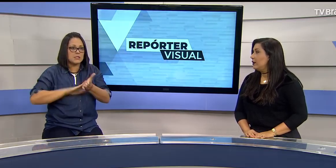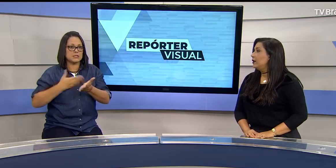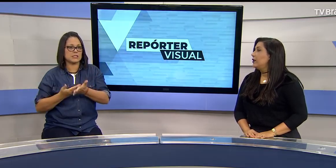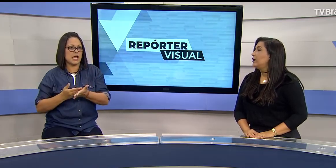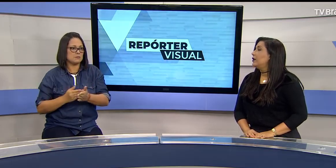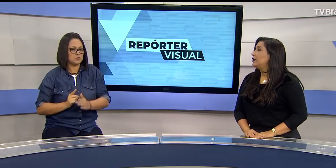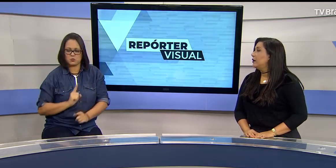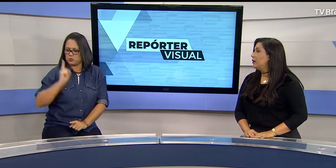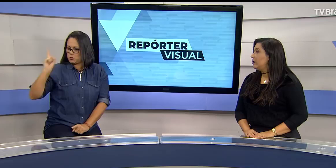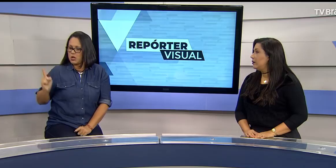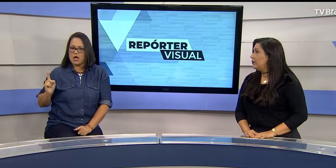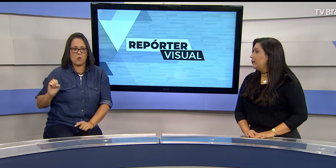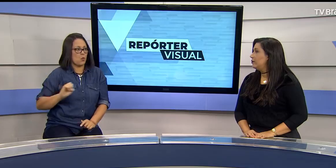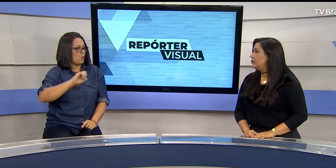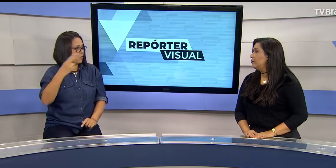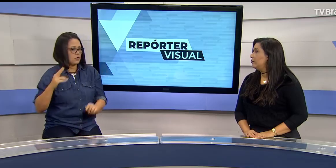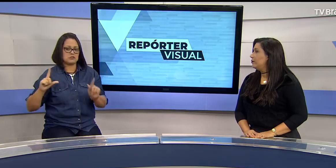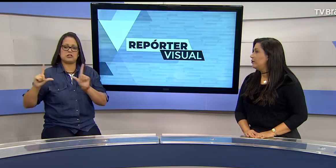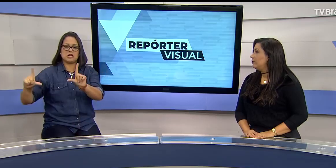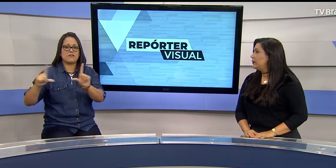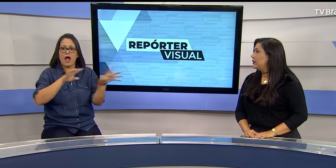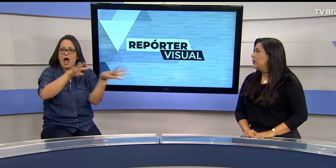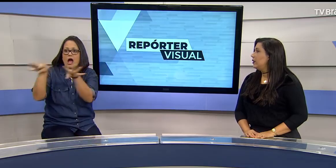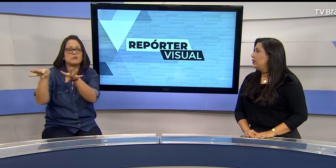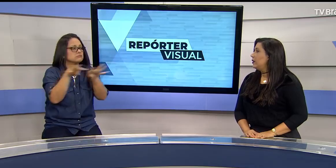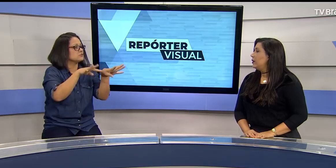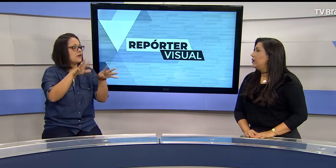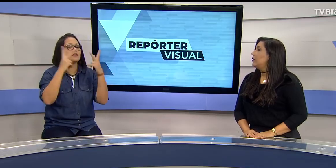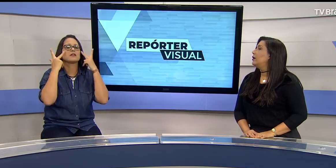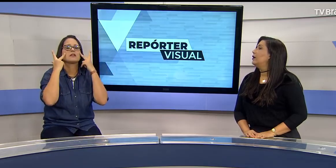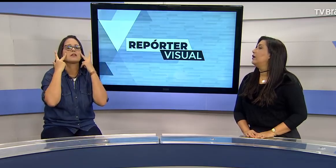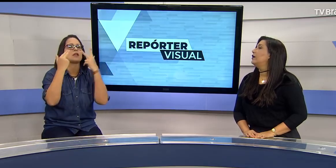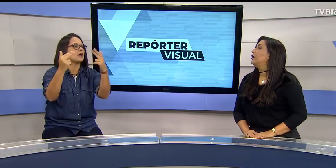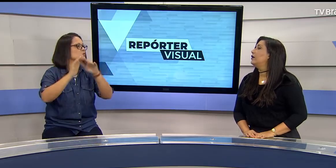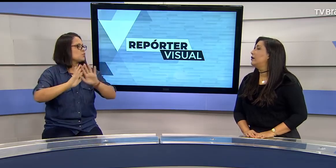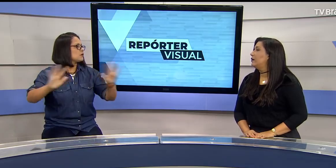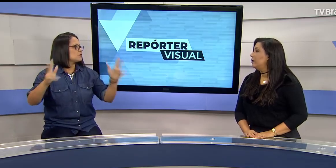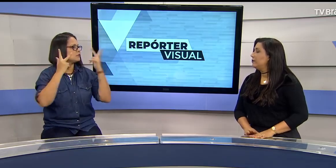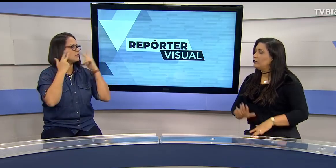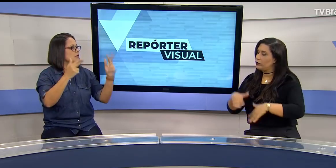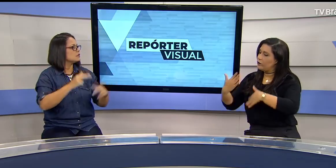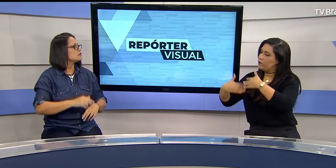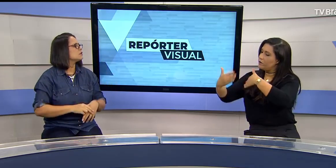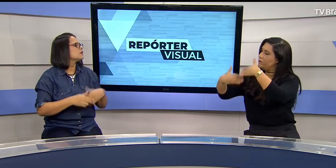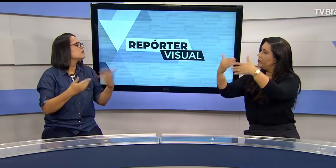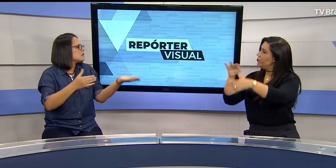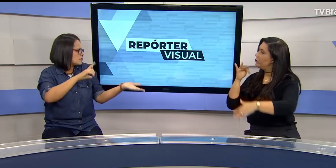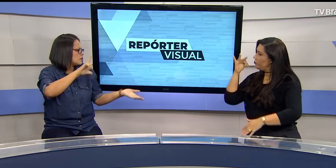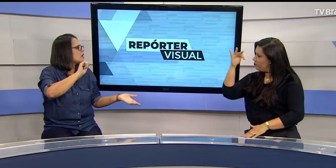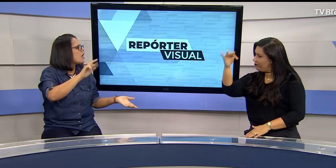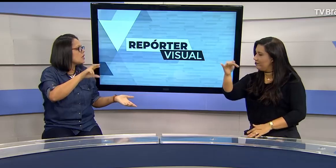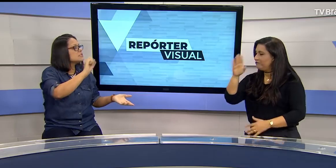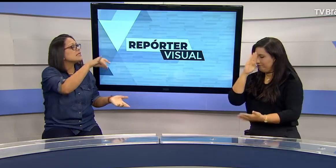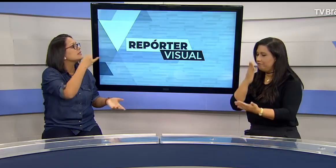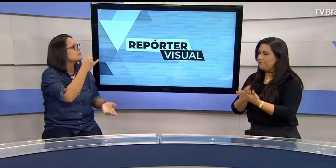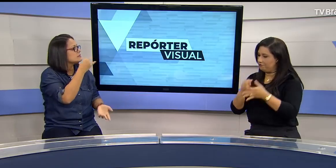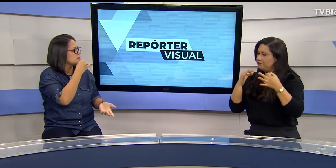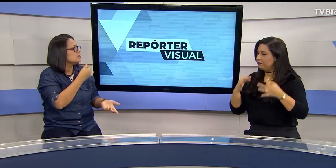ali. Se chama a atenção das pessoas é porque o Brasil ainda não tem a cultura da acessibilidade. Acreditamos que um dia seremos esta